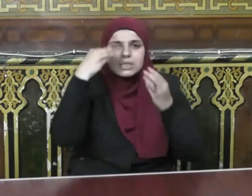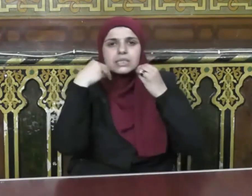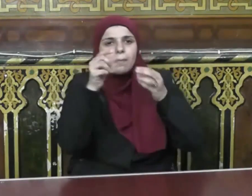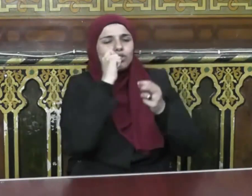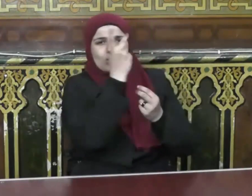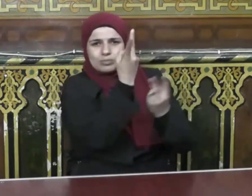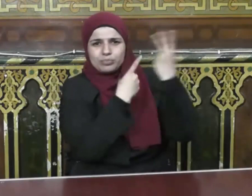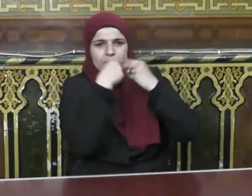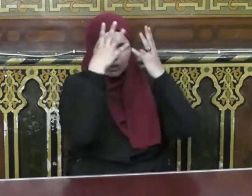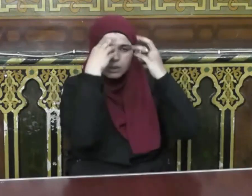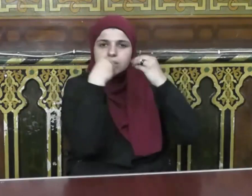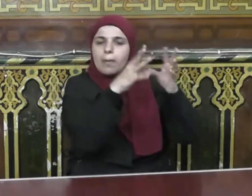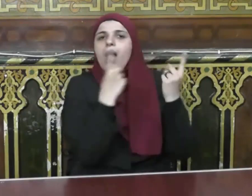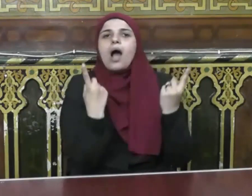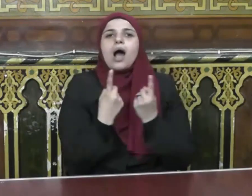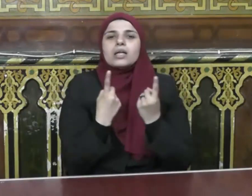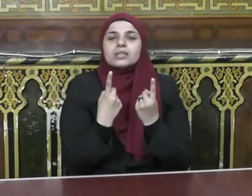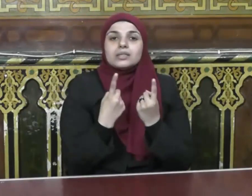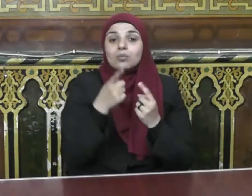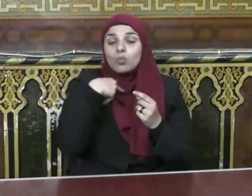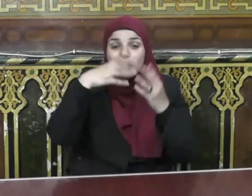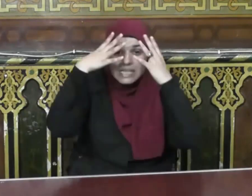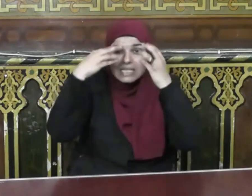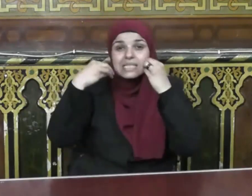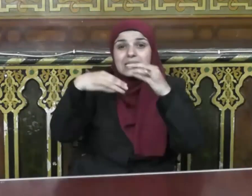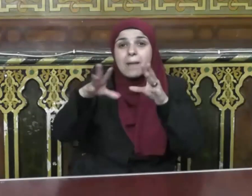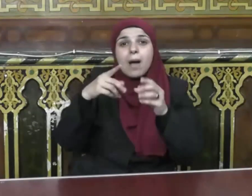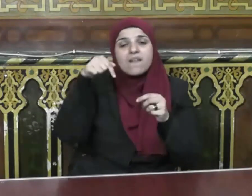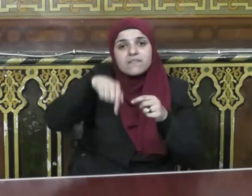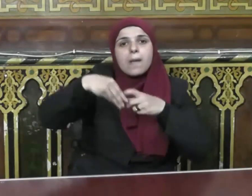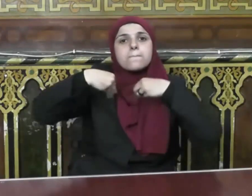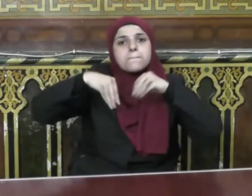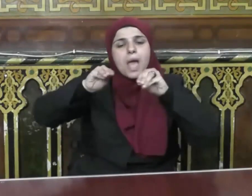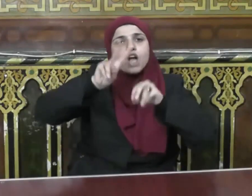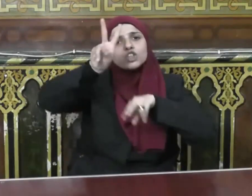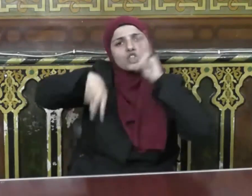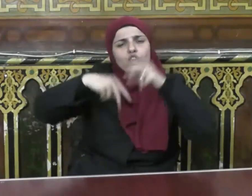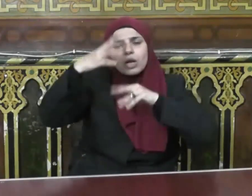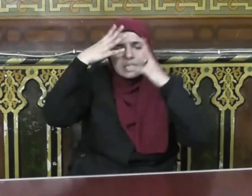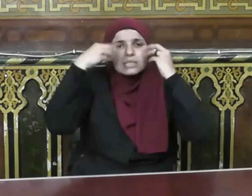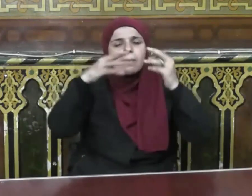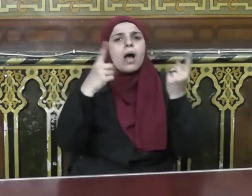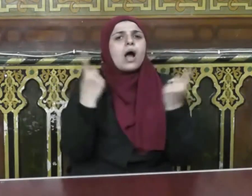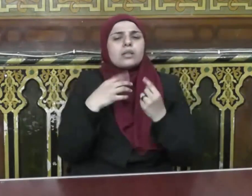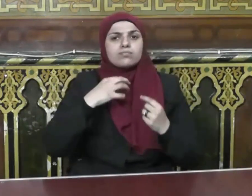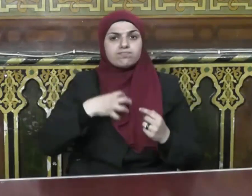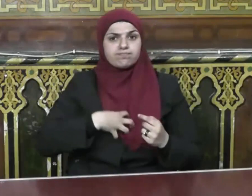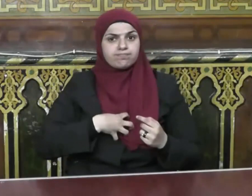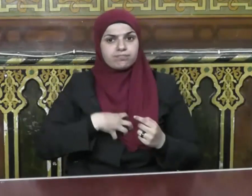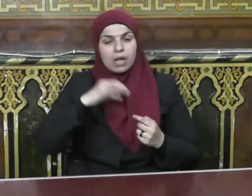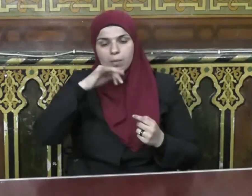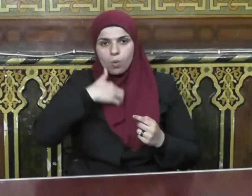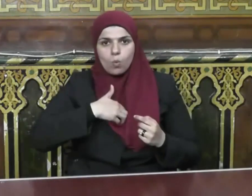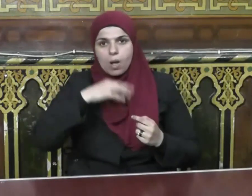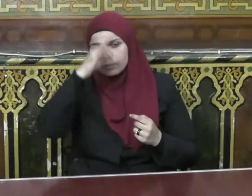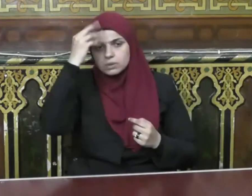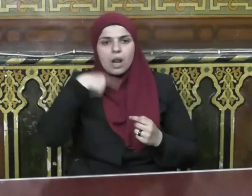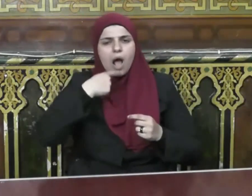وسمحا مقتضيا. والسماحة في البيع تعني ألا يكون البائع شحيحا مغاليا في